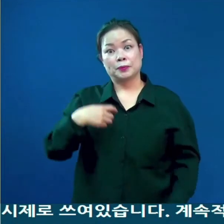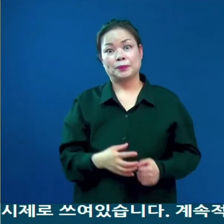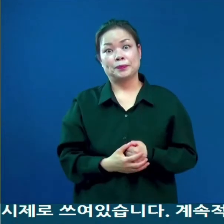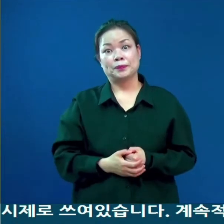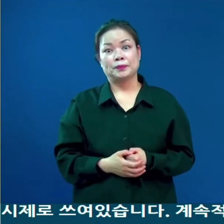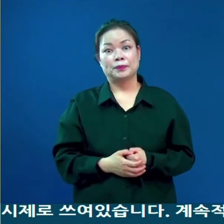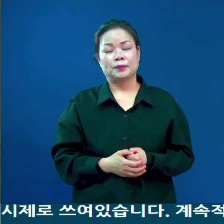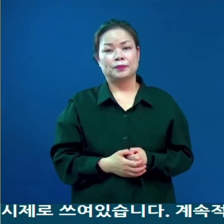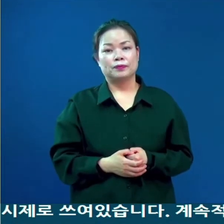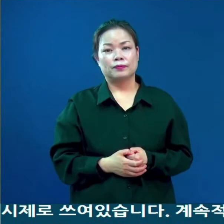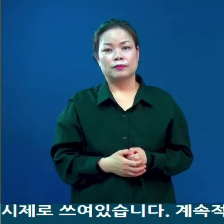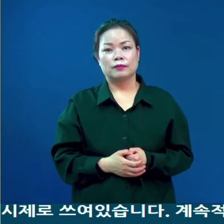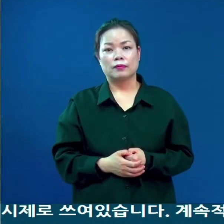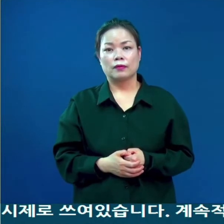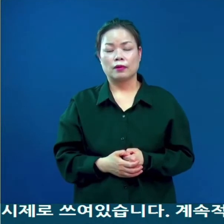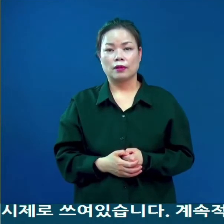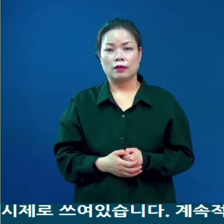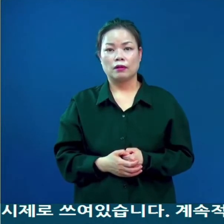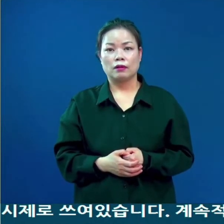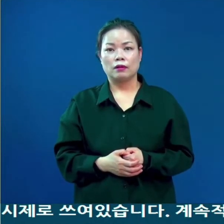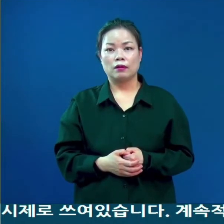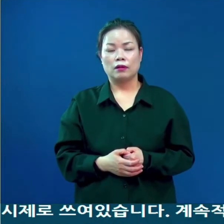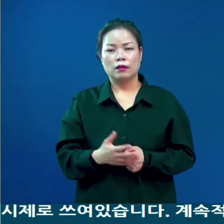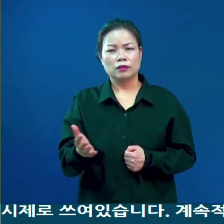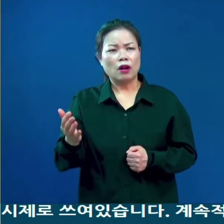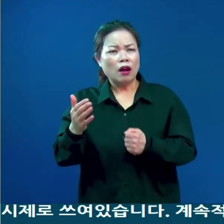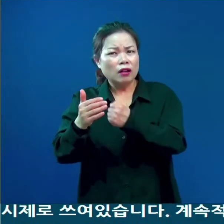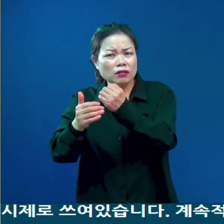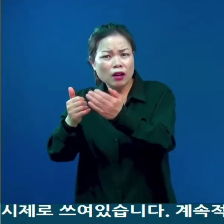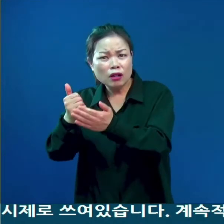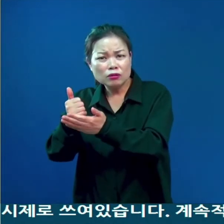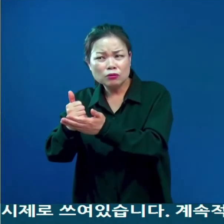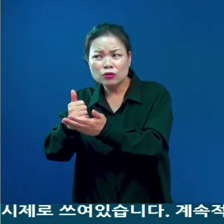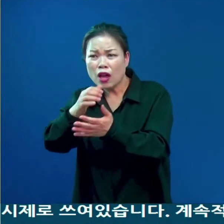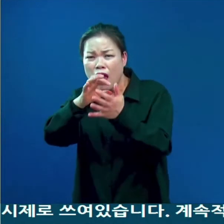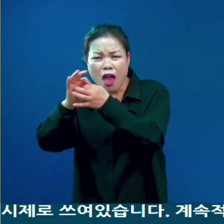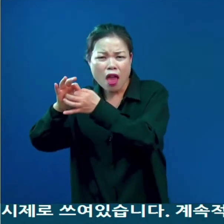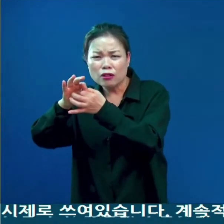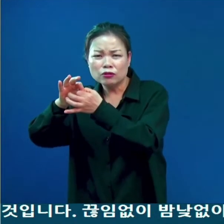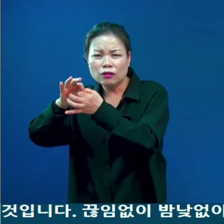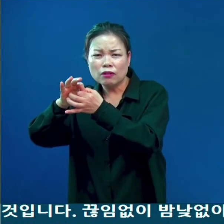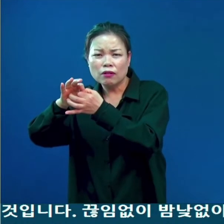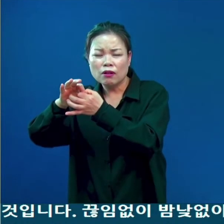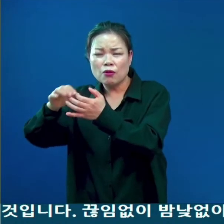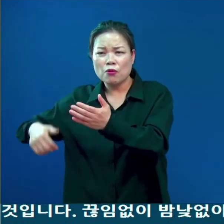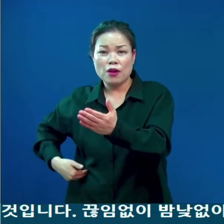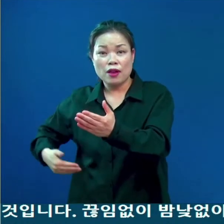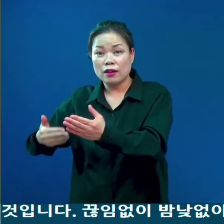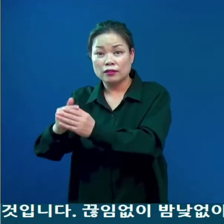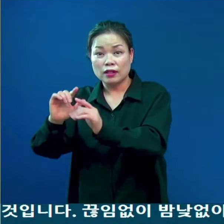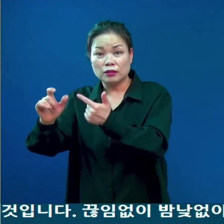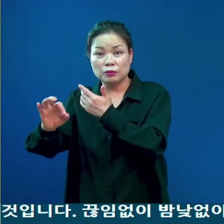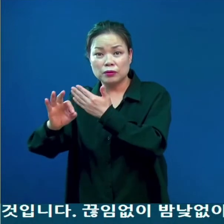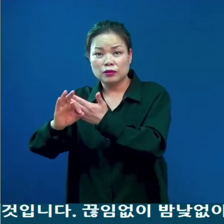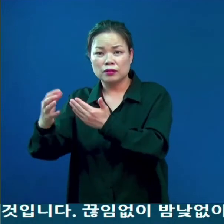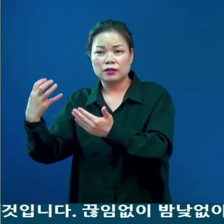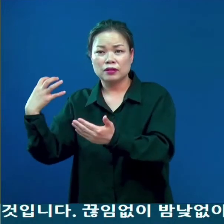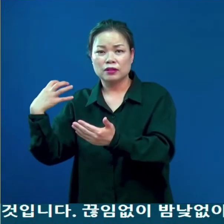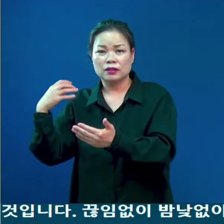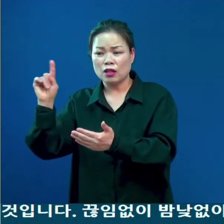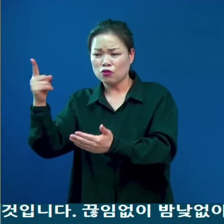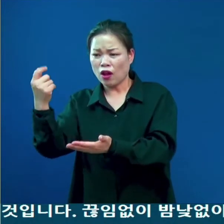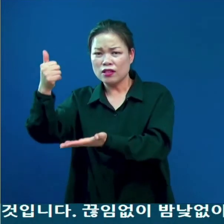그러니까 하나님이 이렇게 계속 더 회개하지 않으면은 무겁게